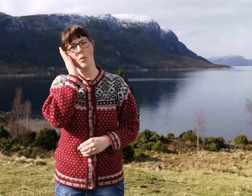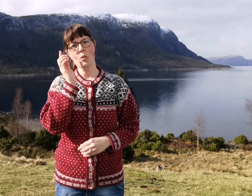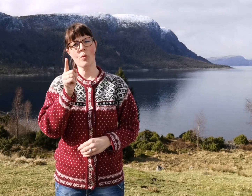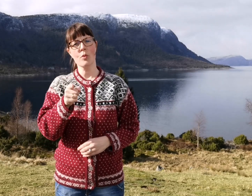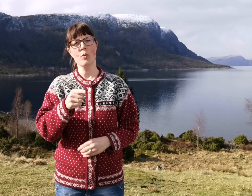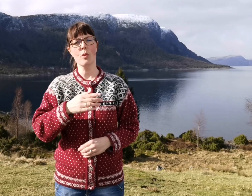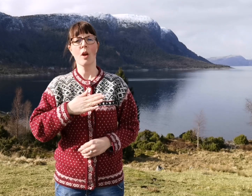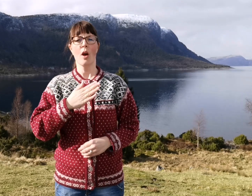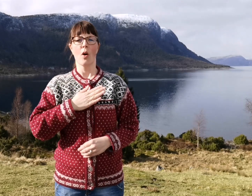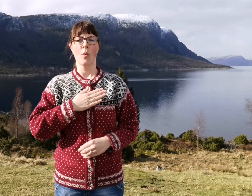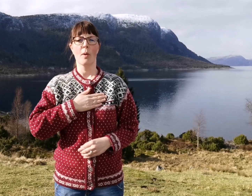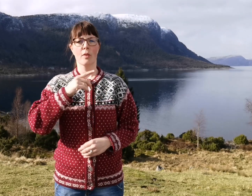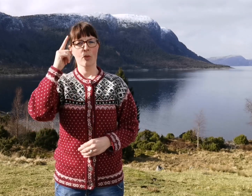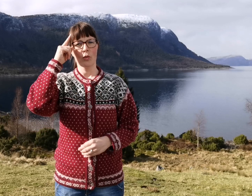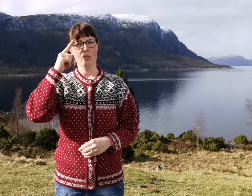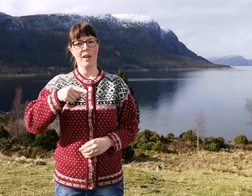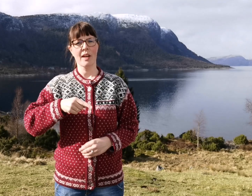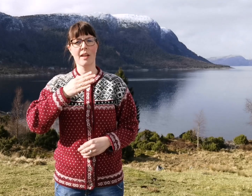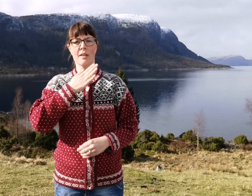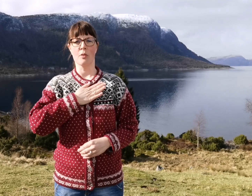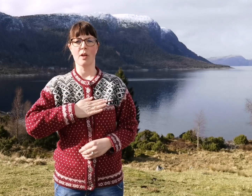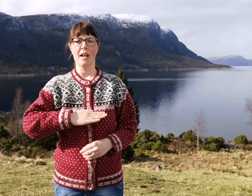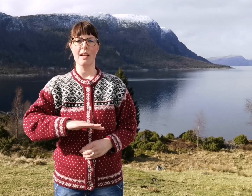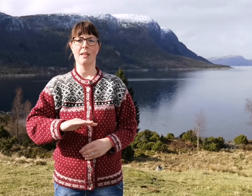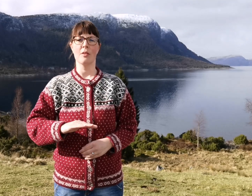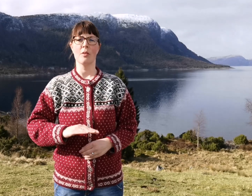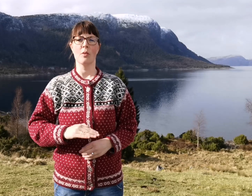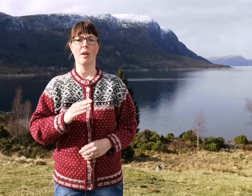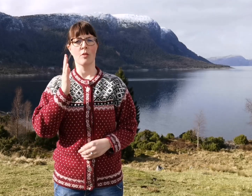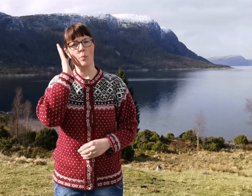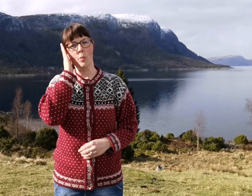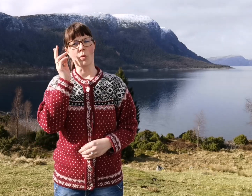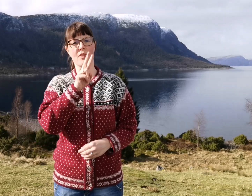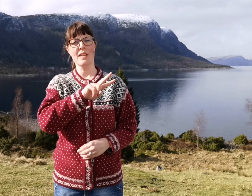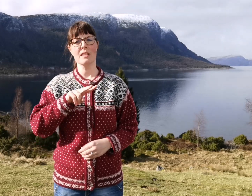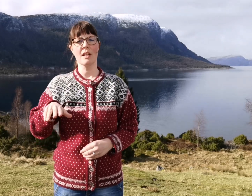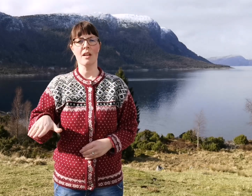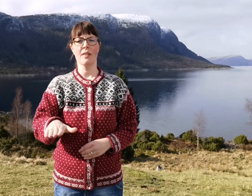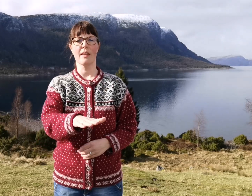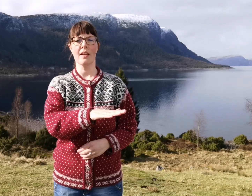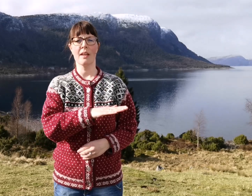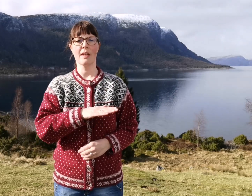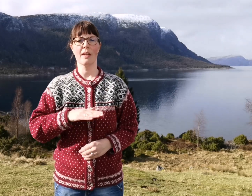bor du. Håper du vet hvor heldig du er, du bor på